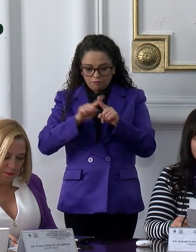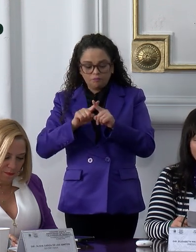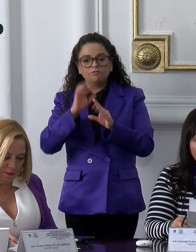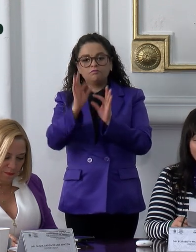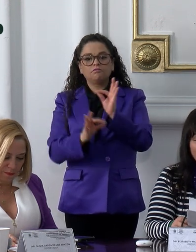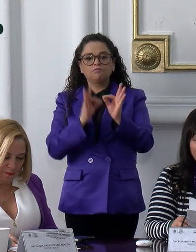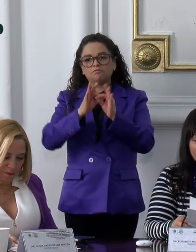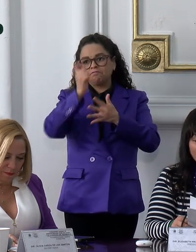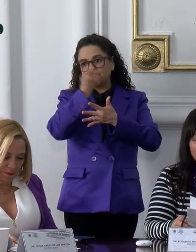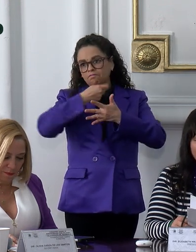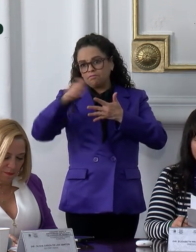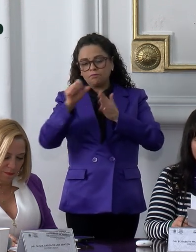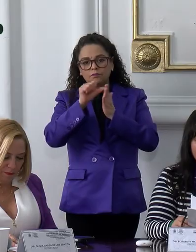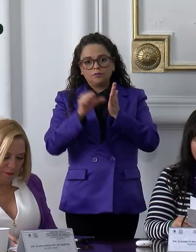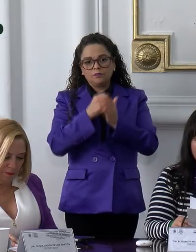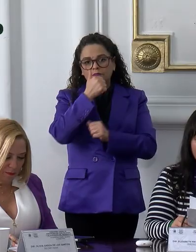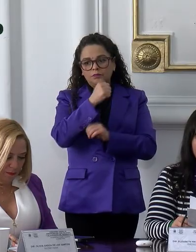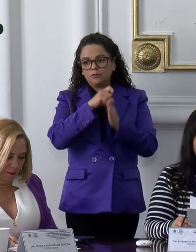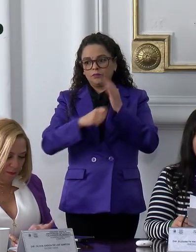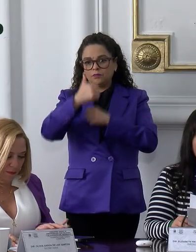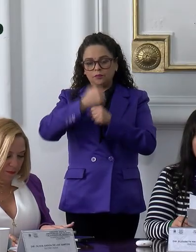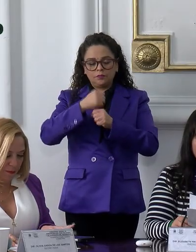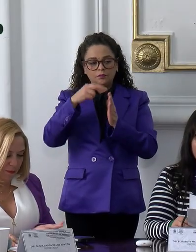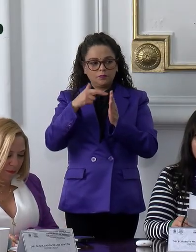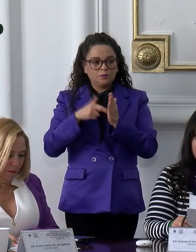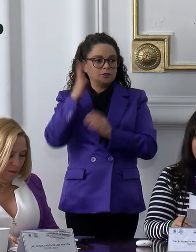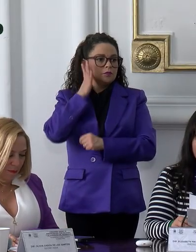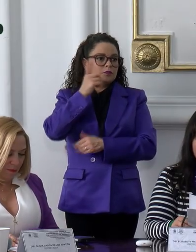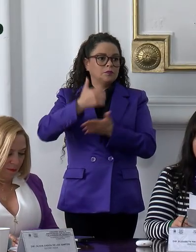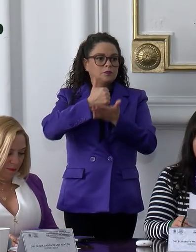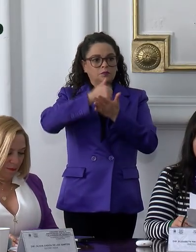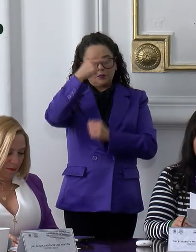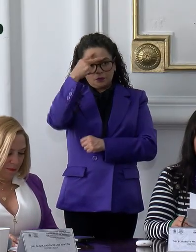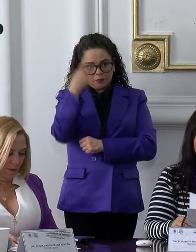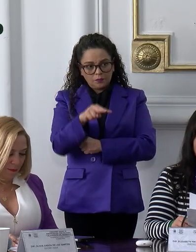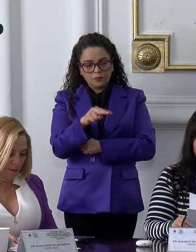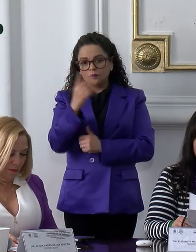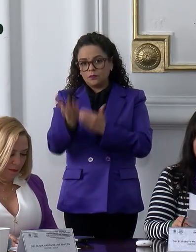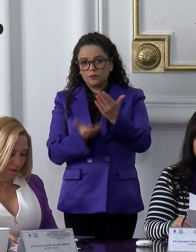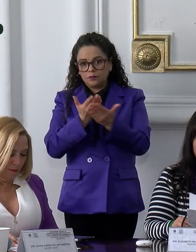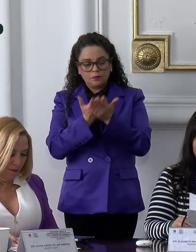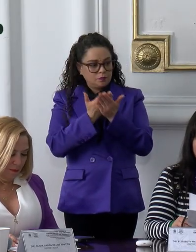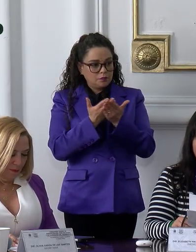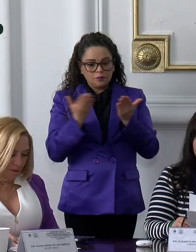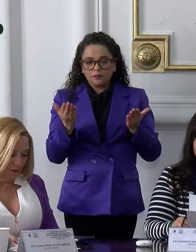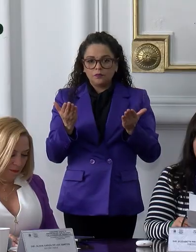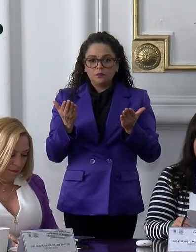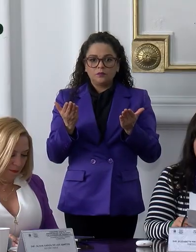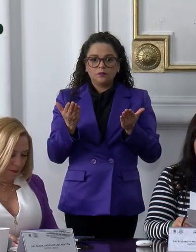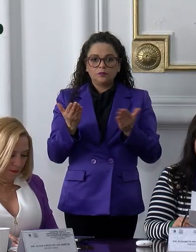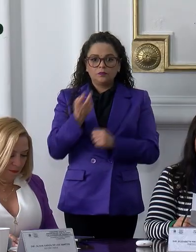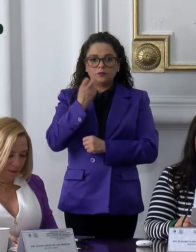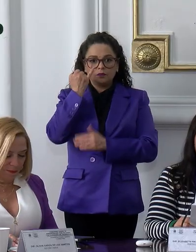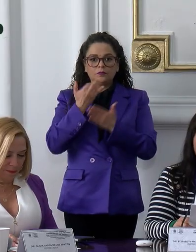106, fracción sexta del Reglamento de la Ciudad de México, estas Comisiones Unidas someten a la consideración de esta soberanía el